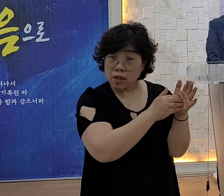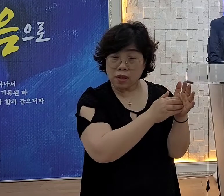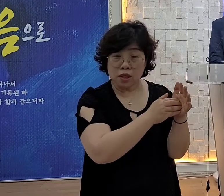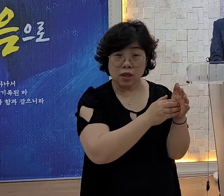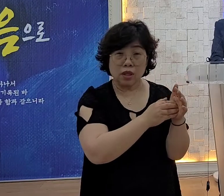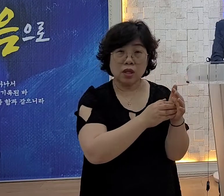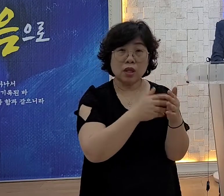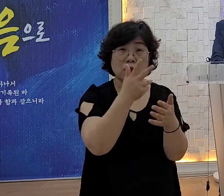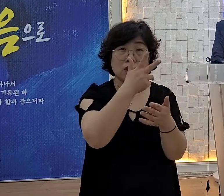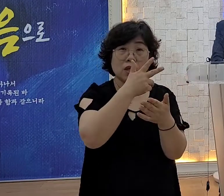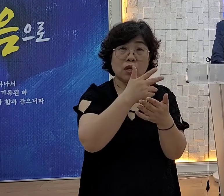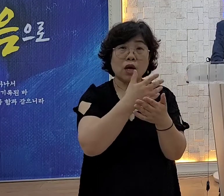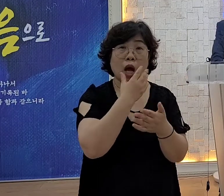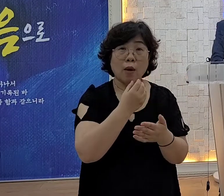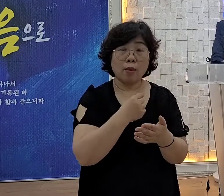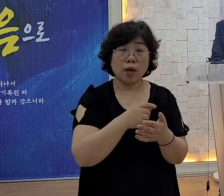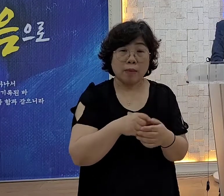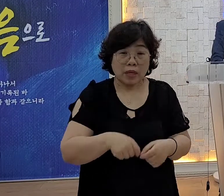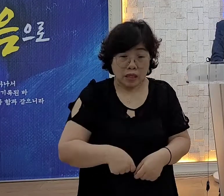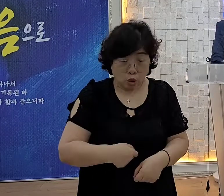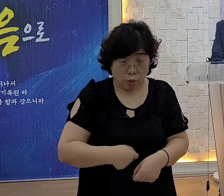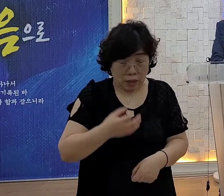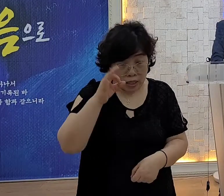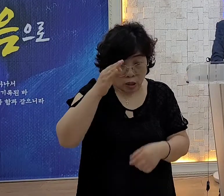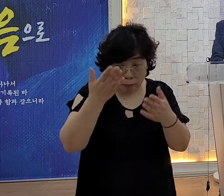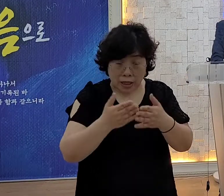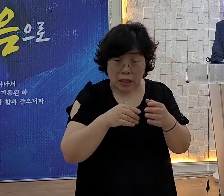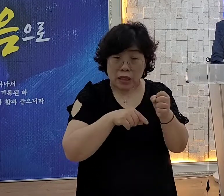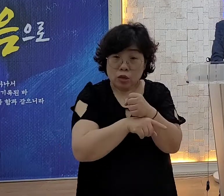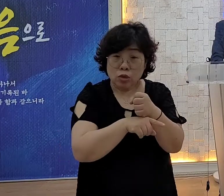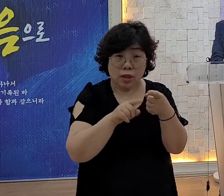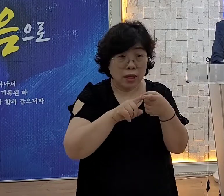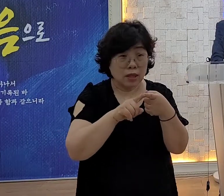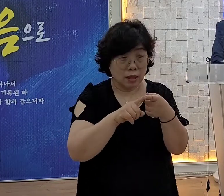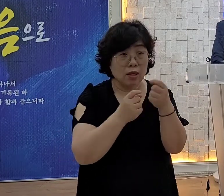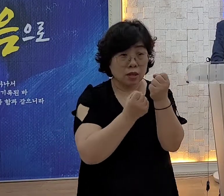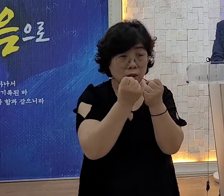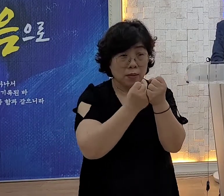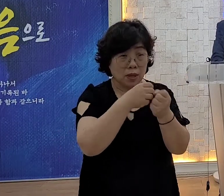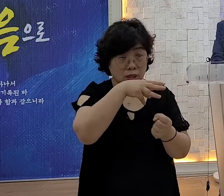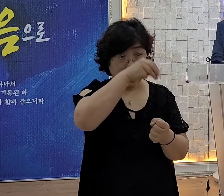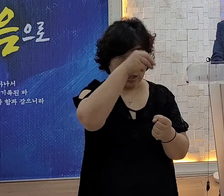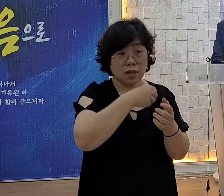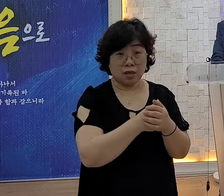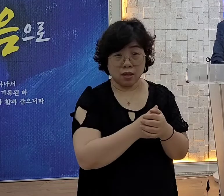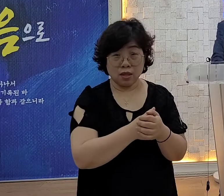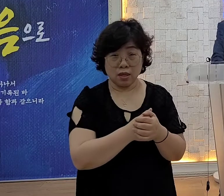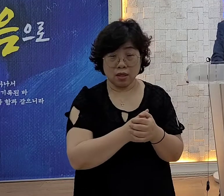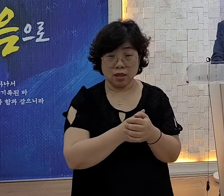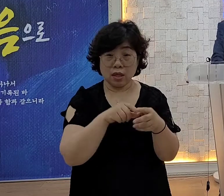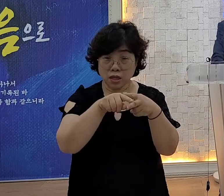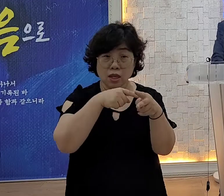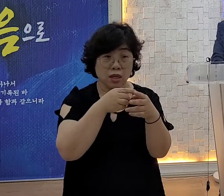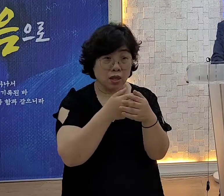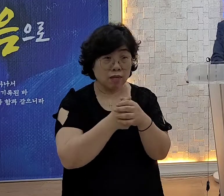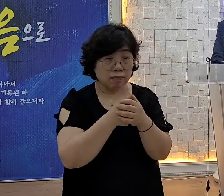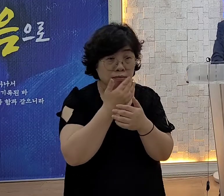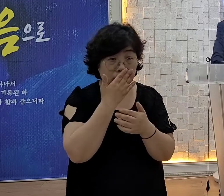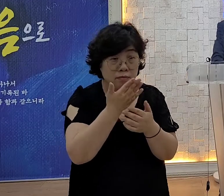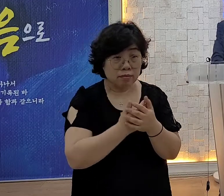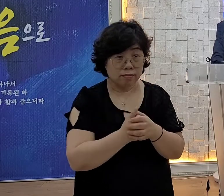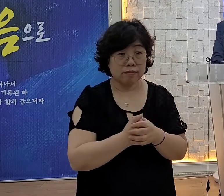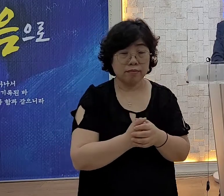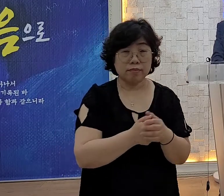자, 여러분 성경책 로마서 오늘 본문으로 펴시고요. 바울은 그래서 로마서 4장 3절에 이렇게 말하는 거예요. 성경이 무엇을